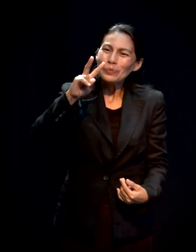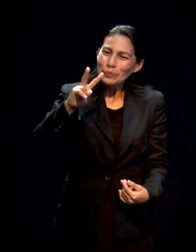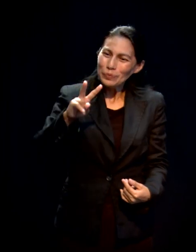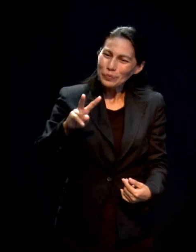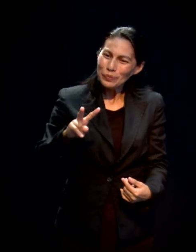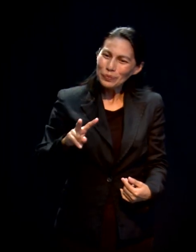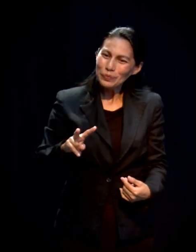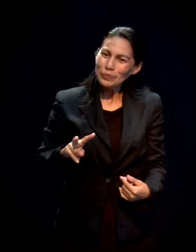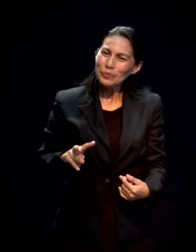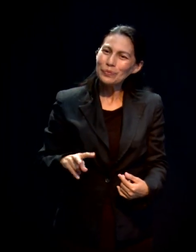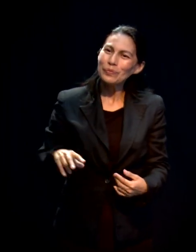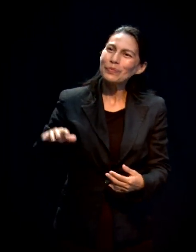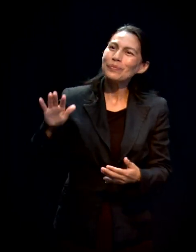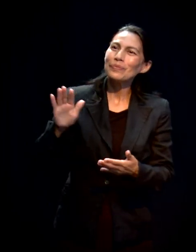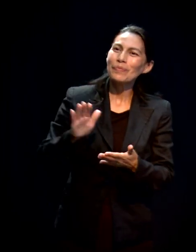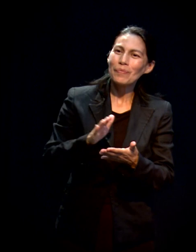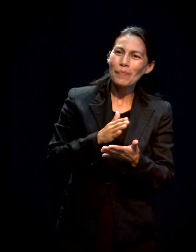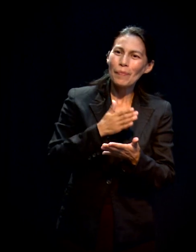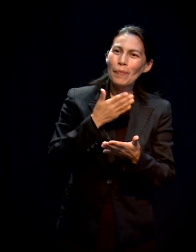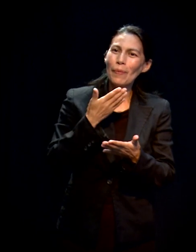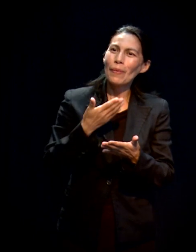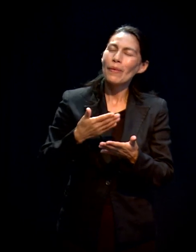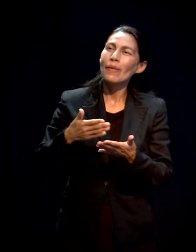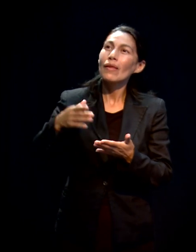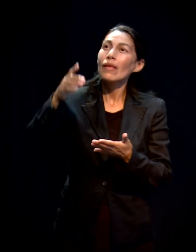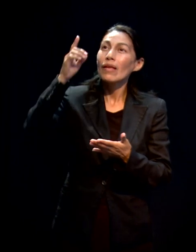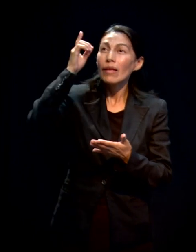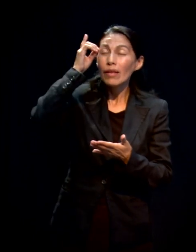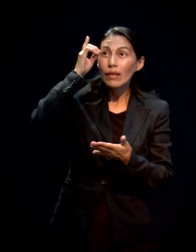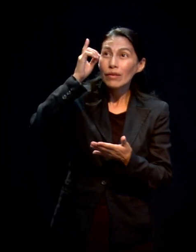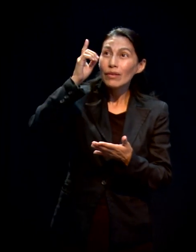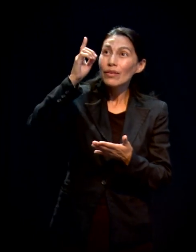si eres ciento